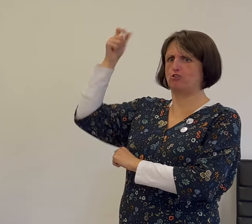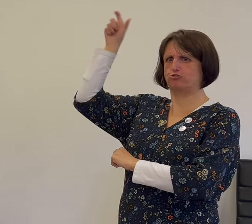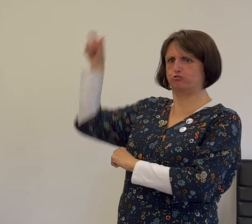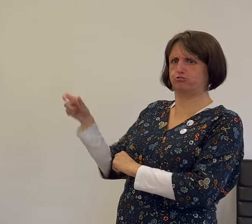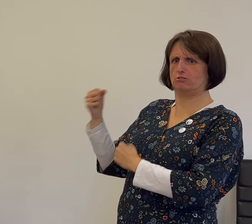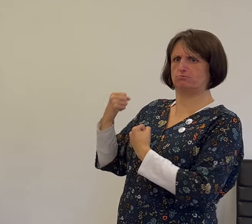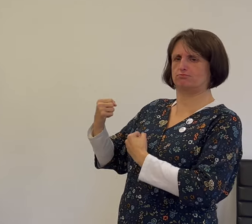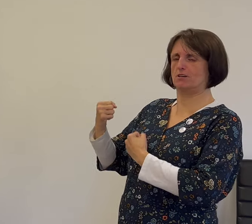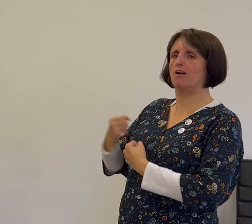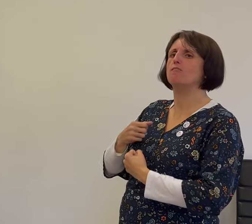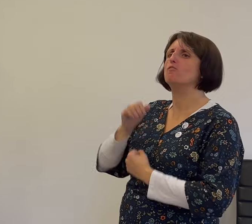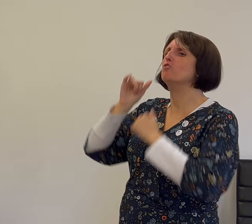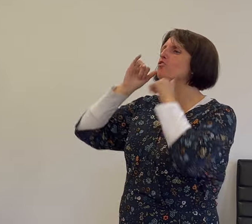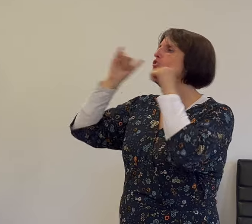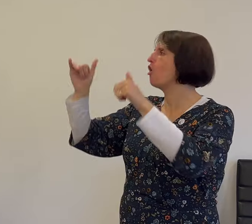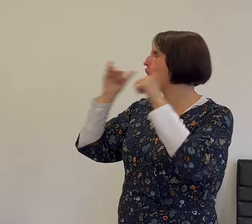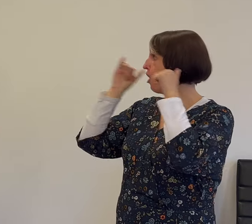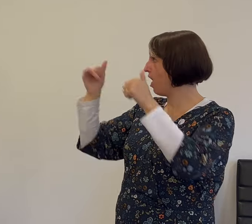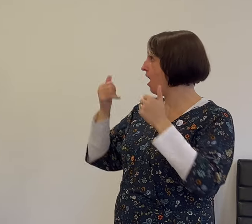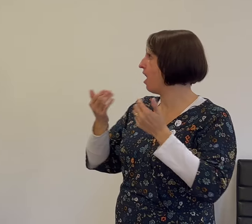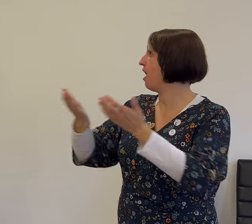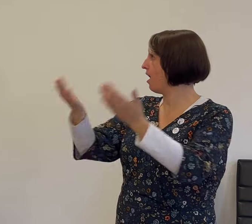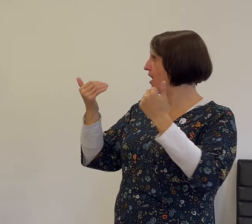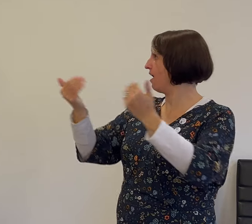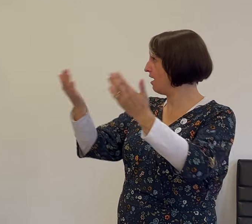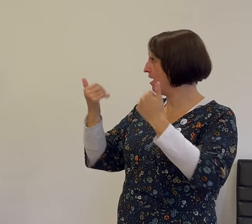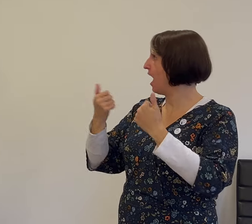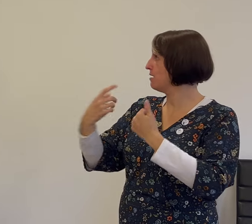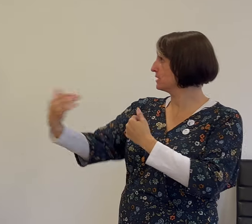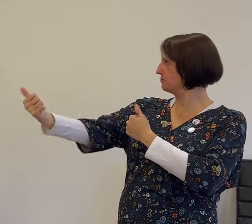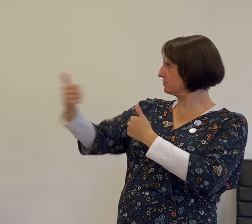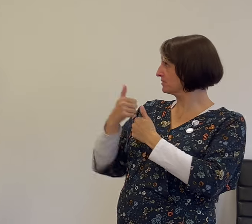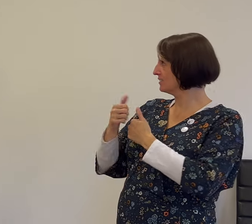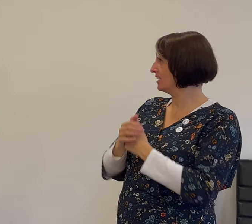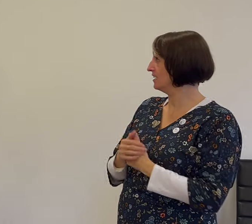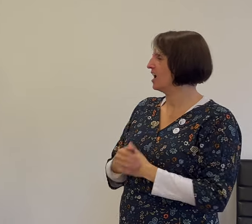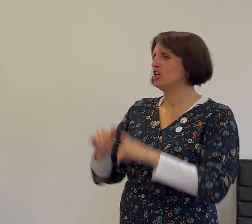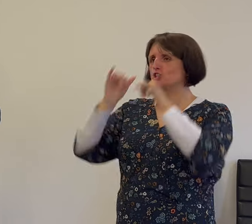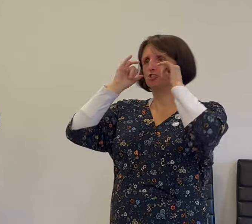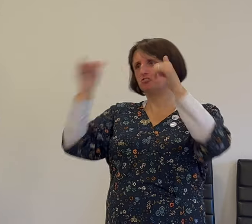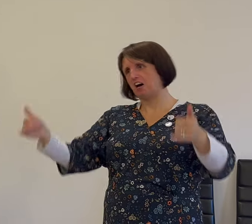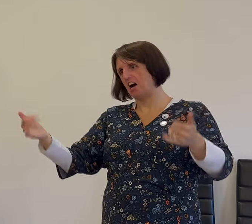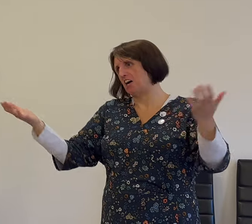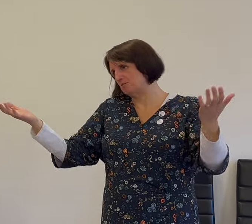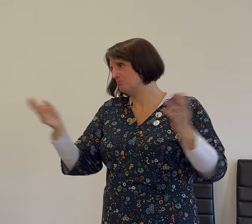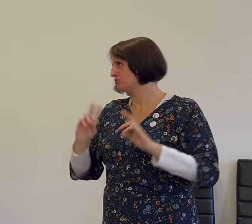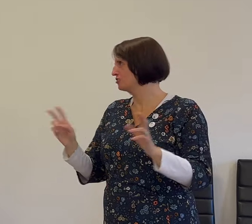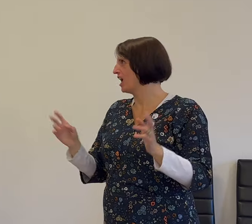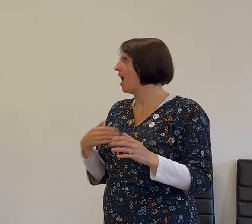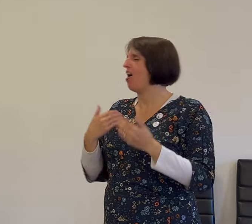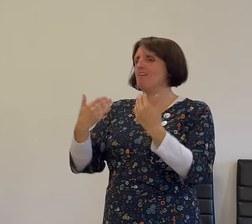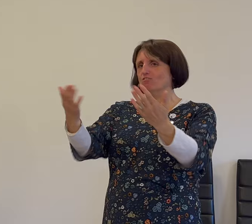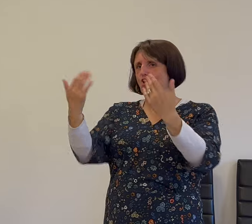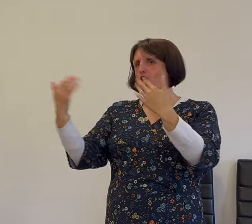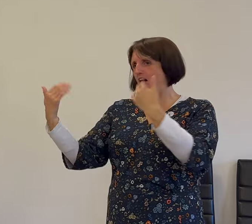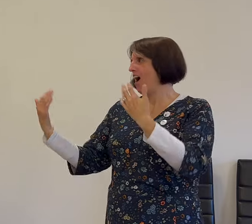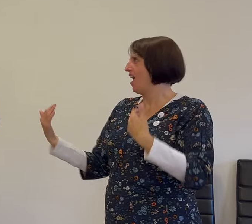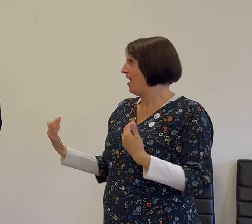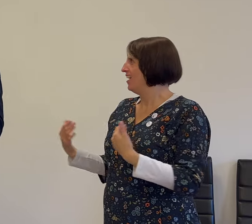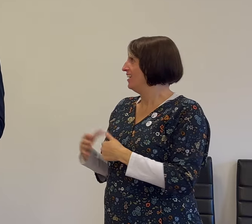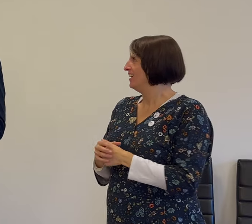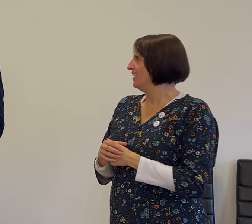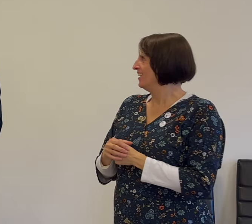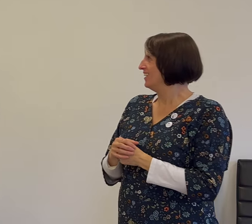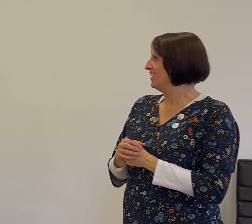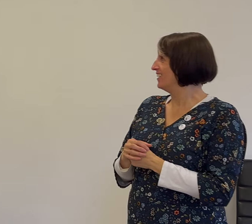bude slyšet, už jste někdy zkoušeli volat na 1 kilometr? Můžete řvát někdy, že si pomalu vyřvete plíce? A